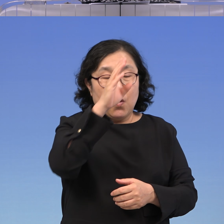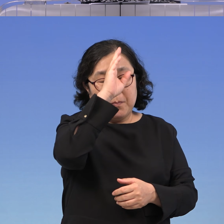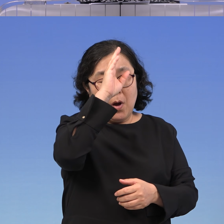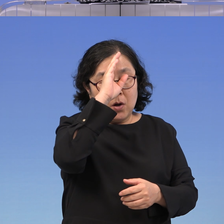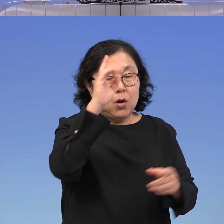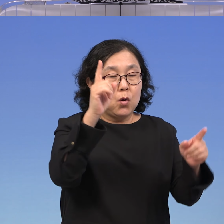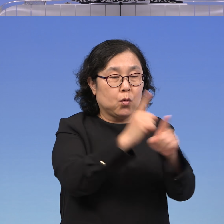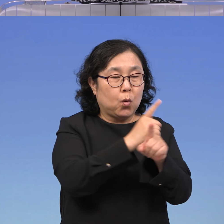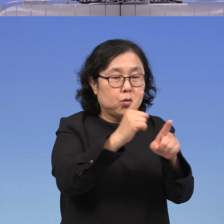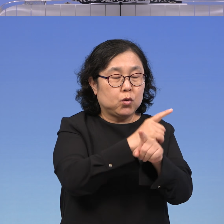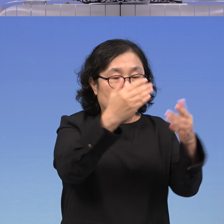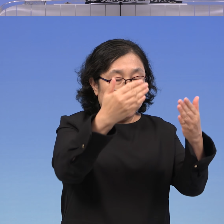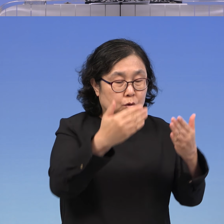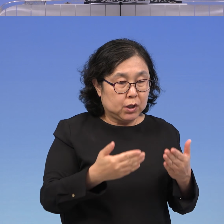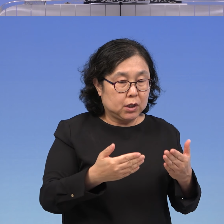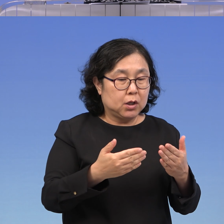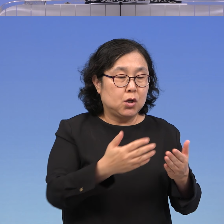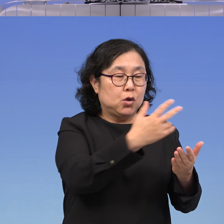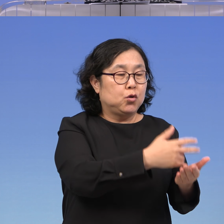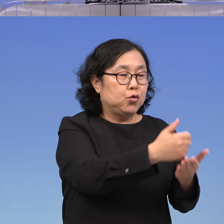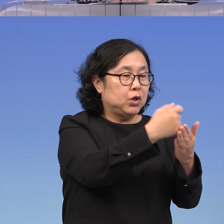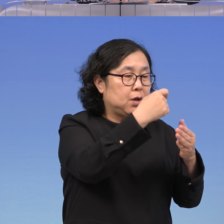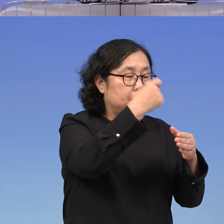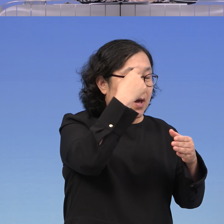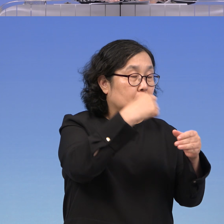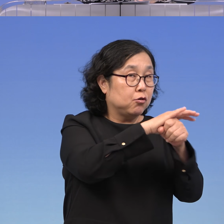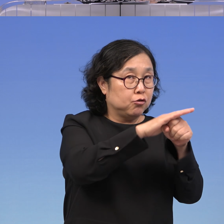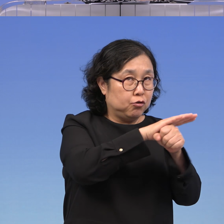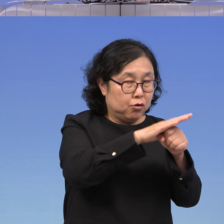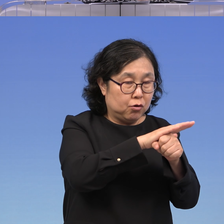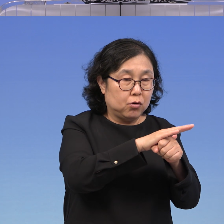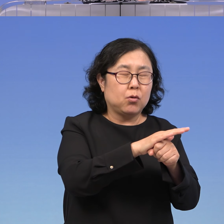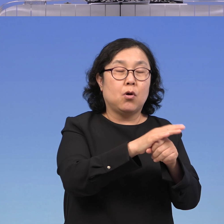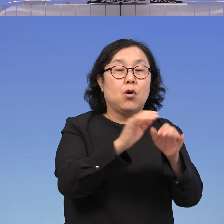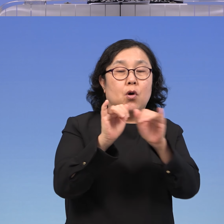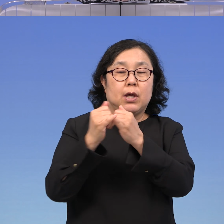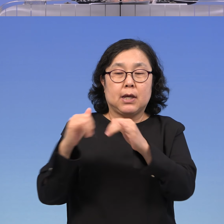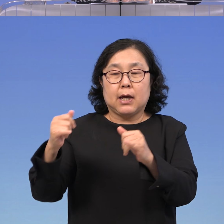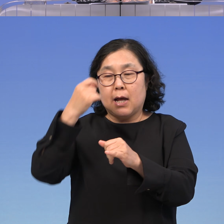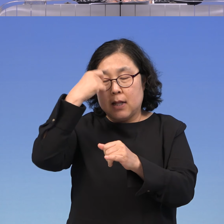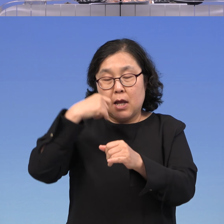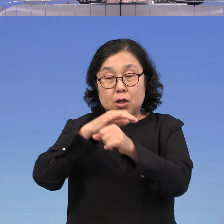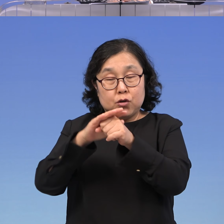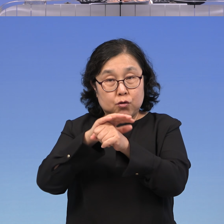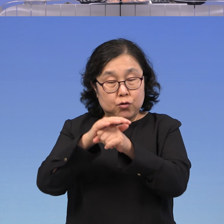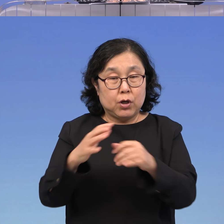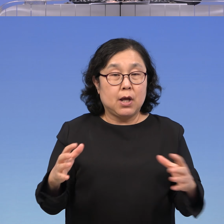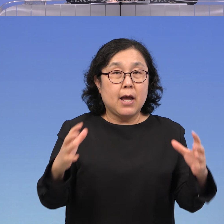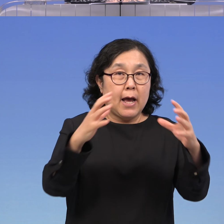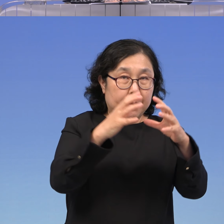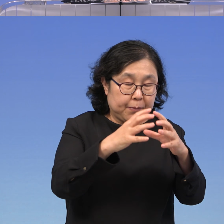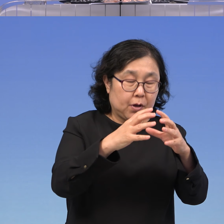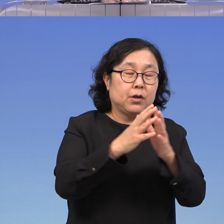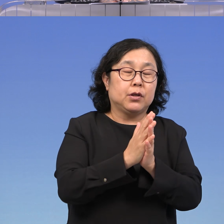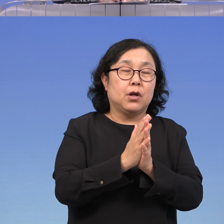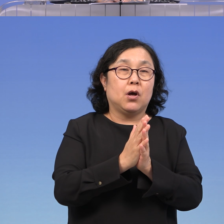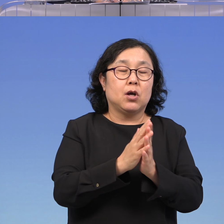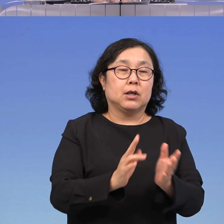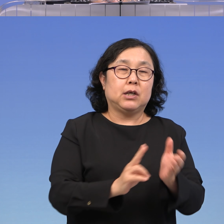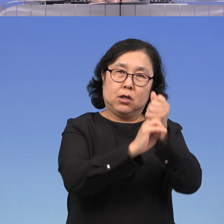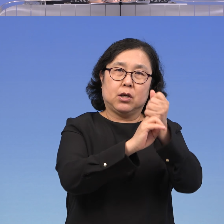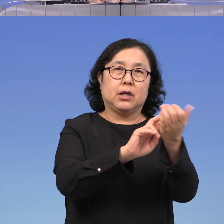주님의 긍휼 함 인간의 공유 라 이것이 합작을 이루어서 치 나타난 치유사역 2 오늘 본문 이라는